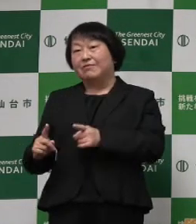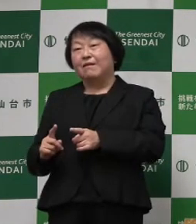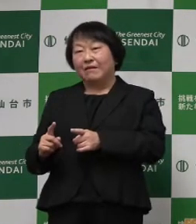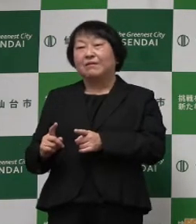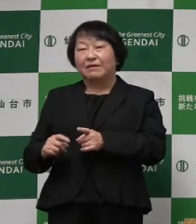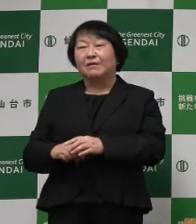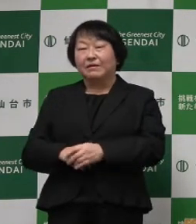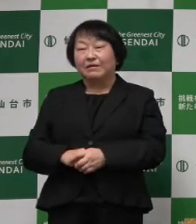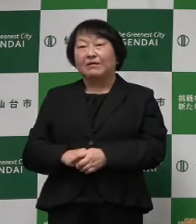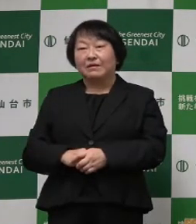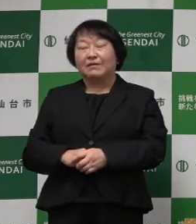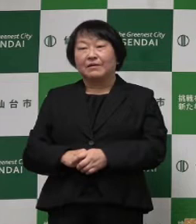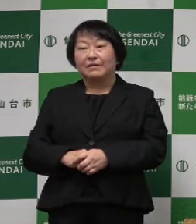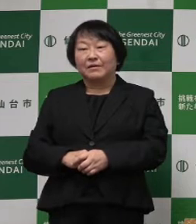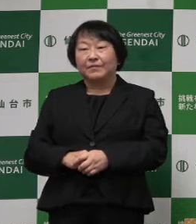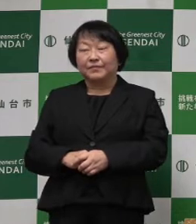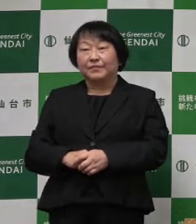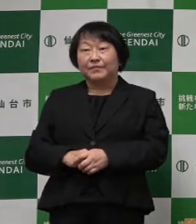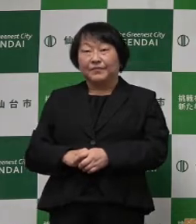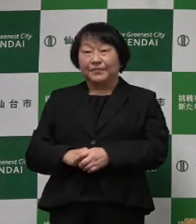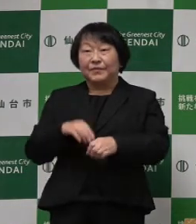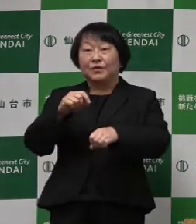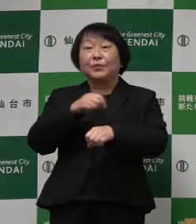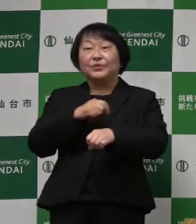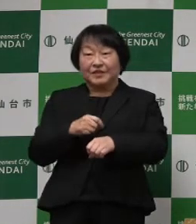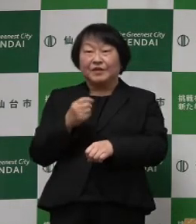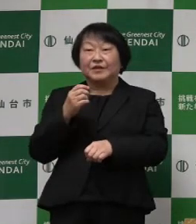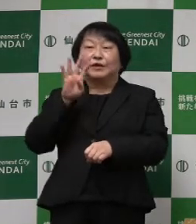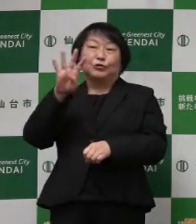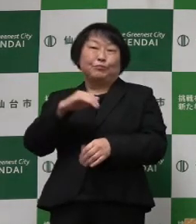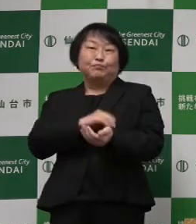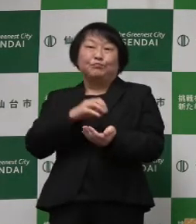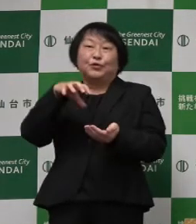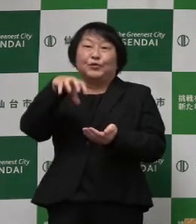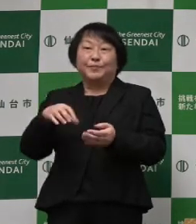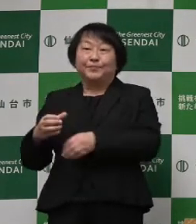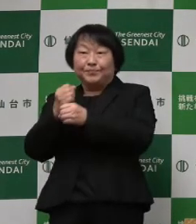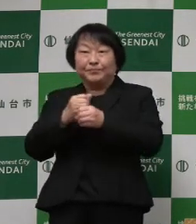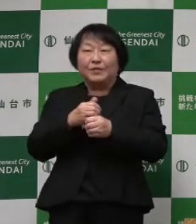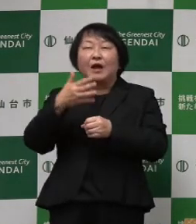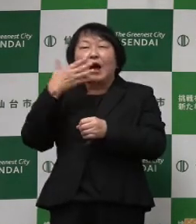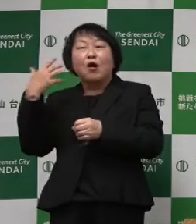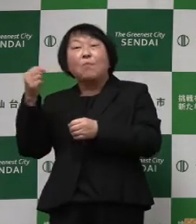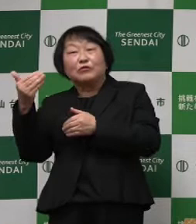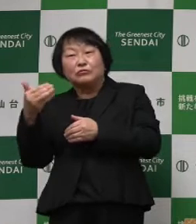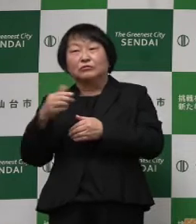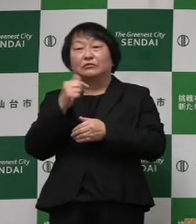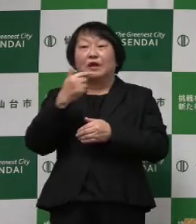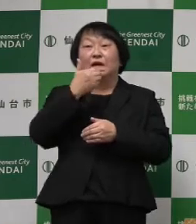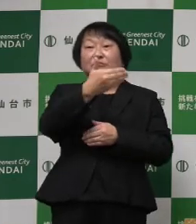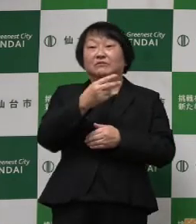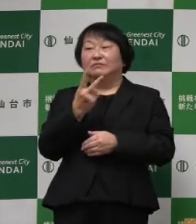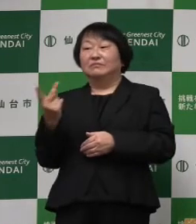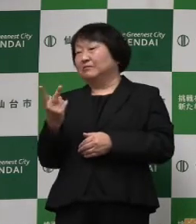得票割合が下がっております。で、中でも4病院に関わる青葉区、大学区、この2つの区域